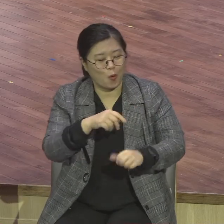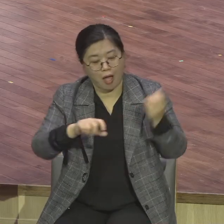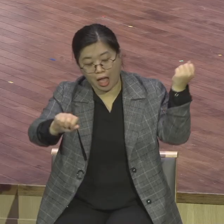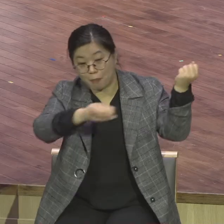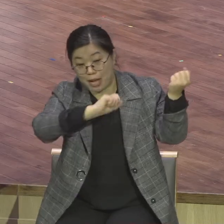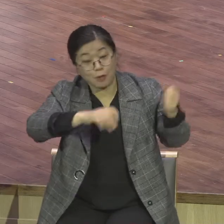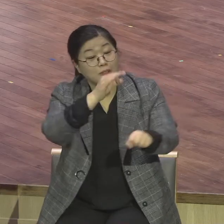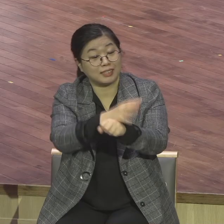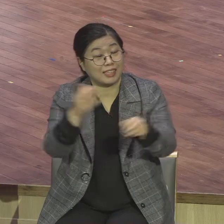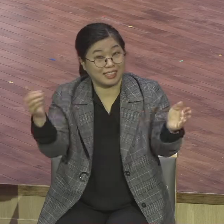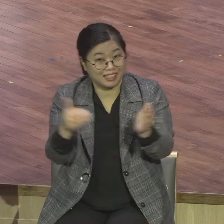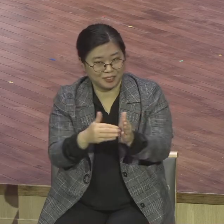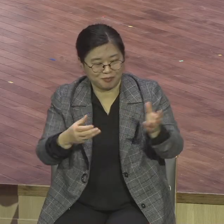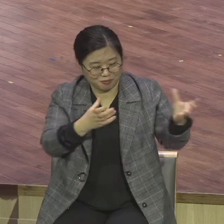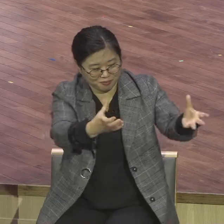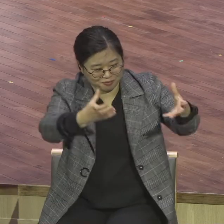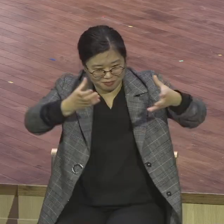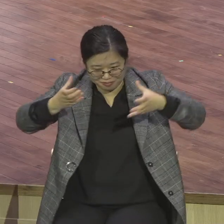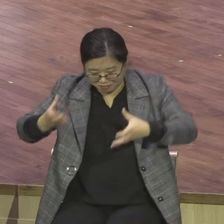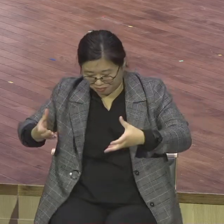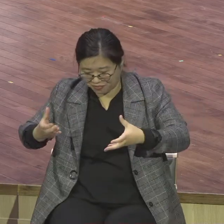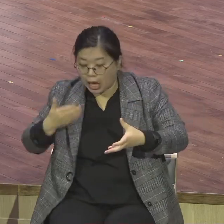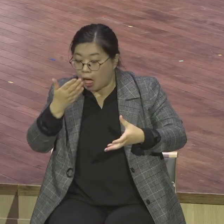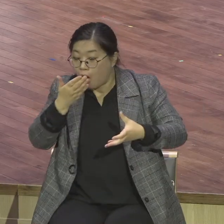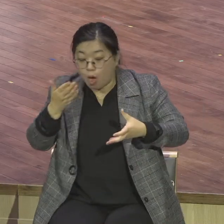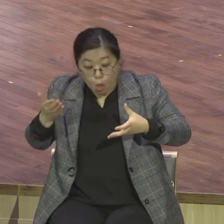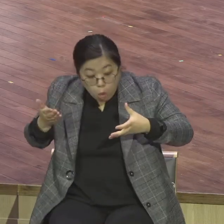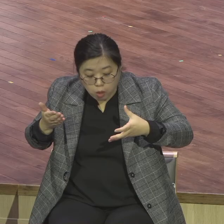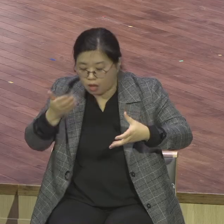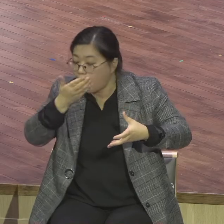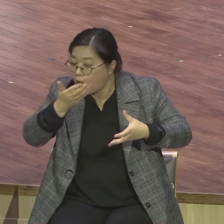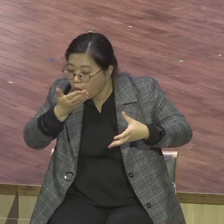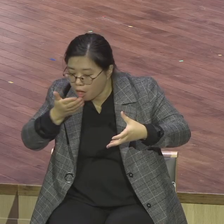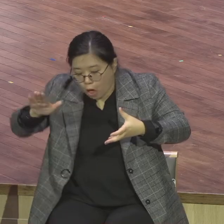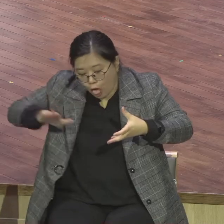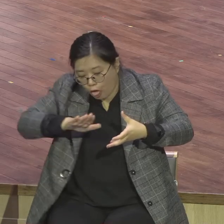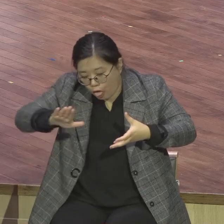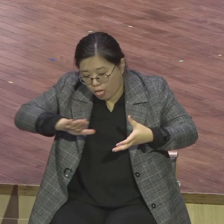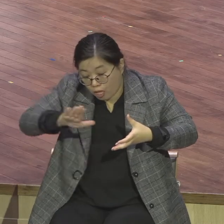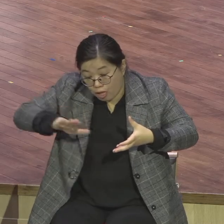때 묻은 이 바이올린을 닦는데 싹 닦는데